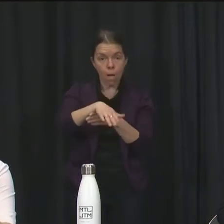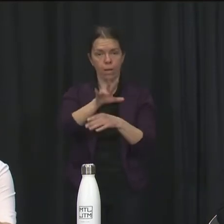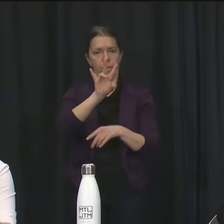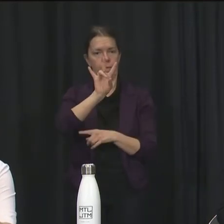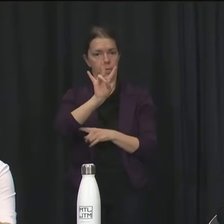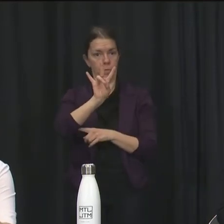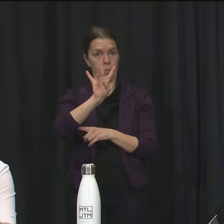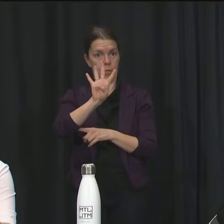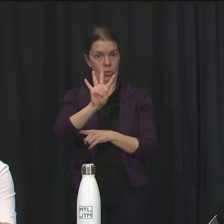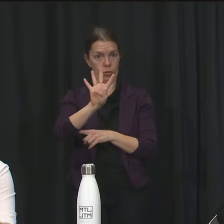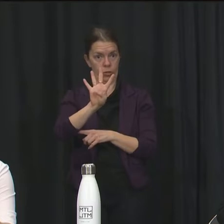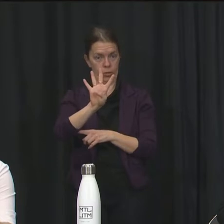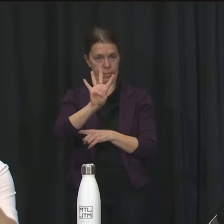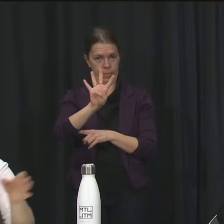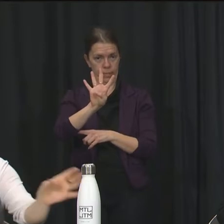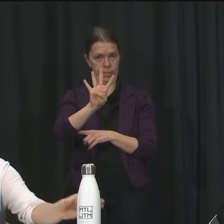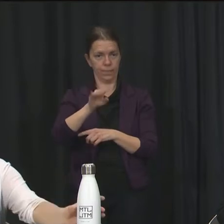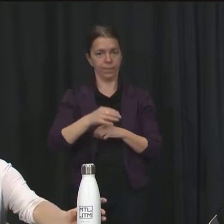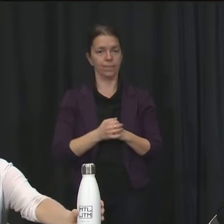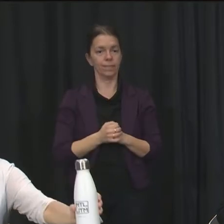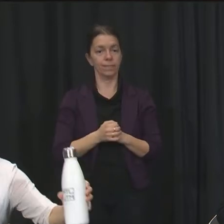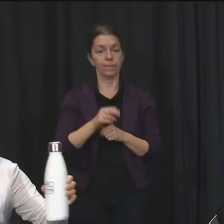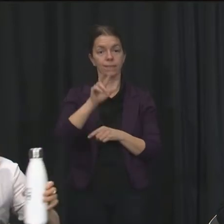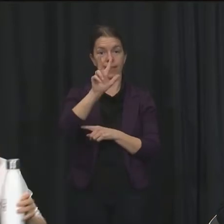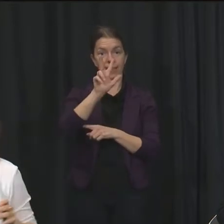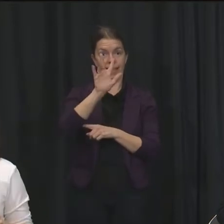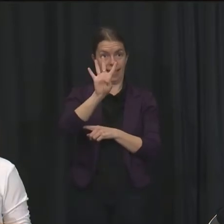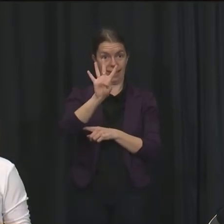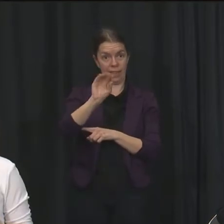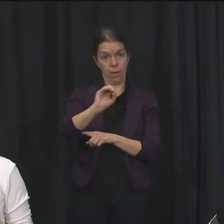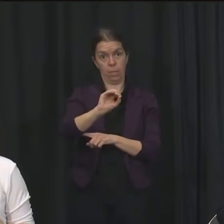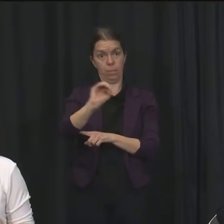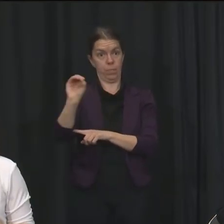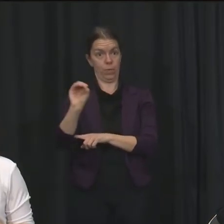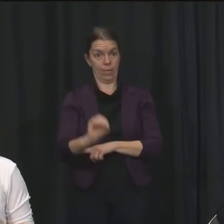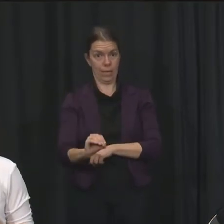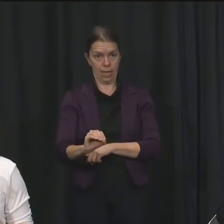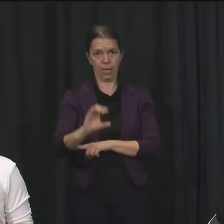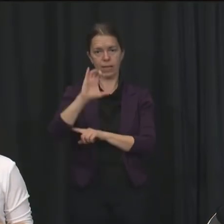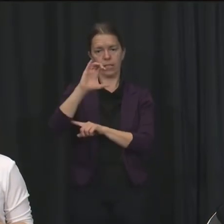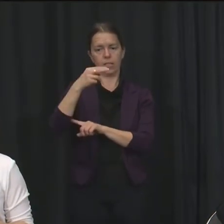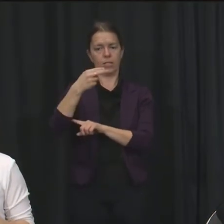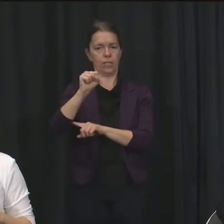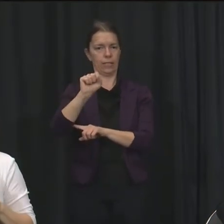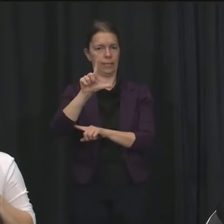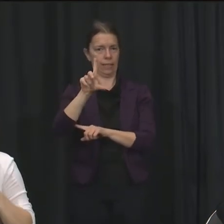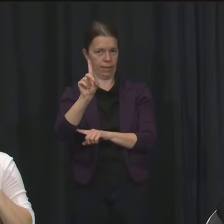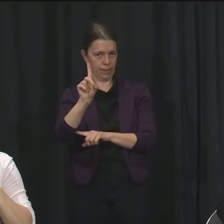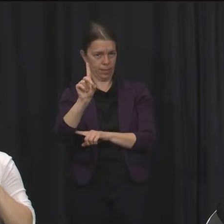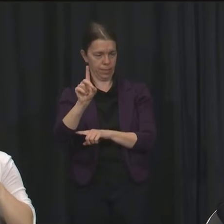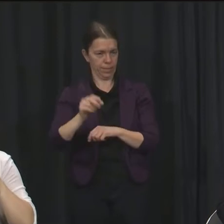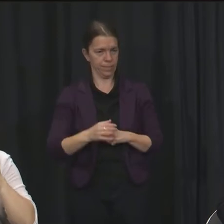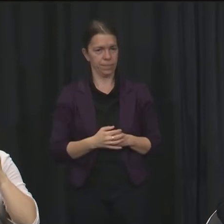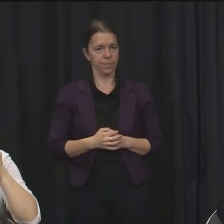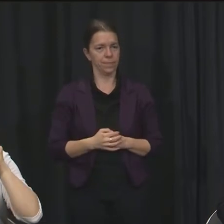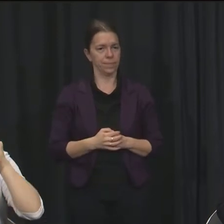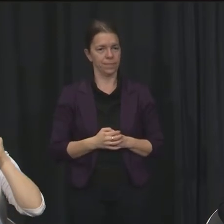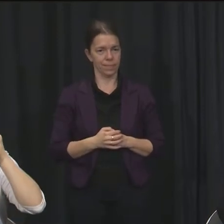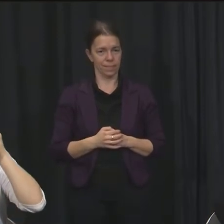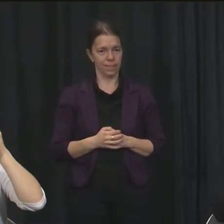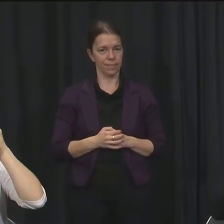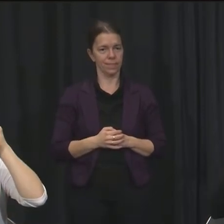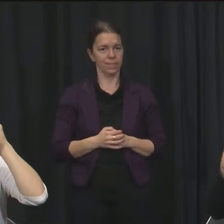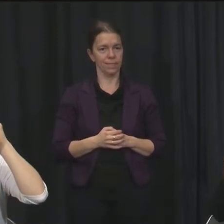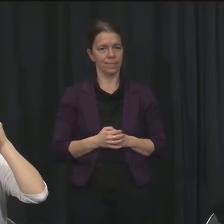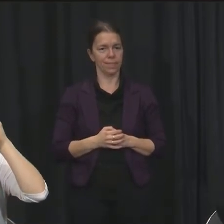ans. Une certaine stabilité au niveau et un plateau qui est atteint au niveau des soins intensifs depuis quelques jours et